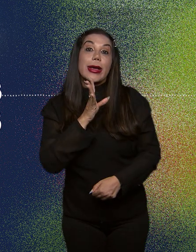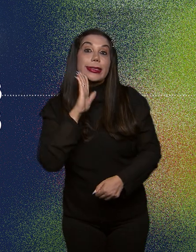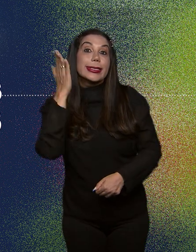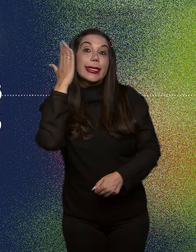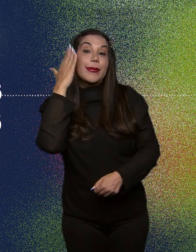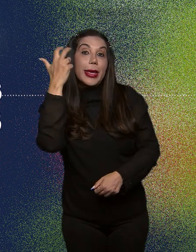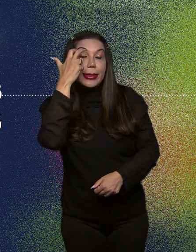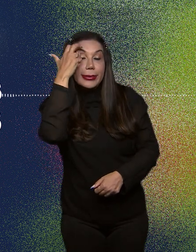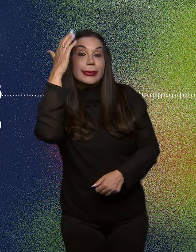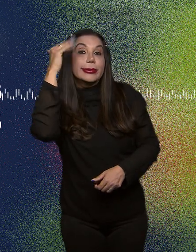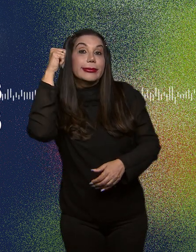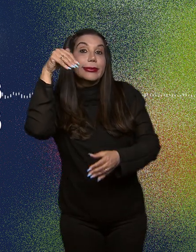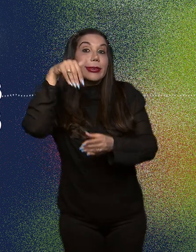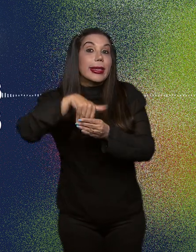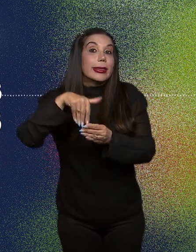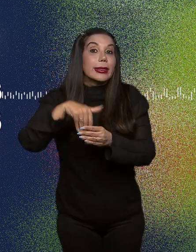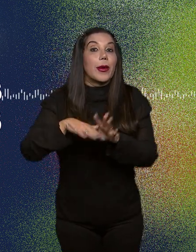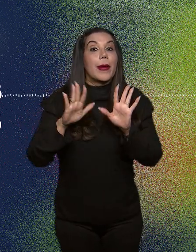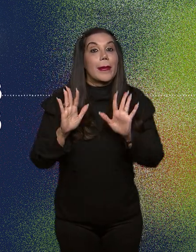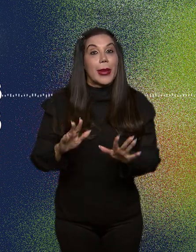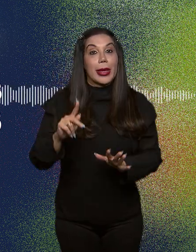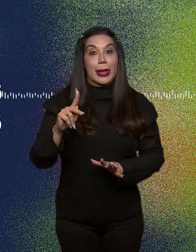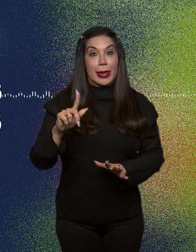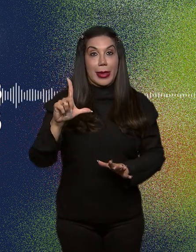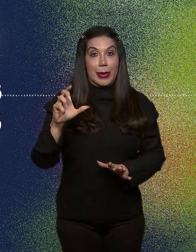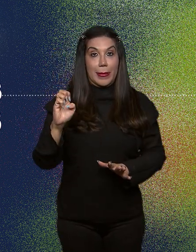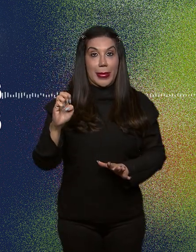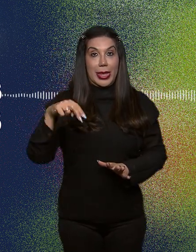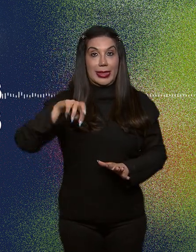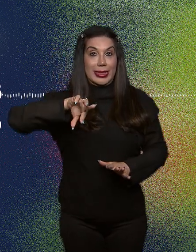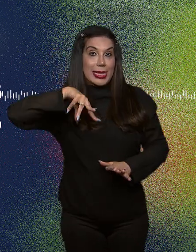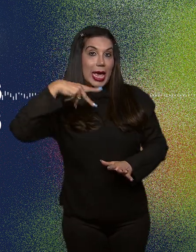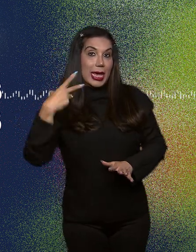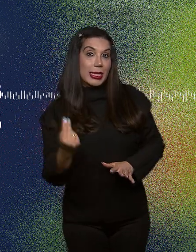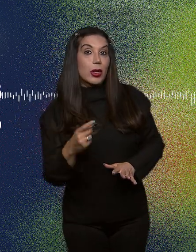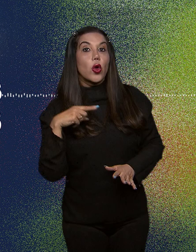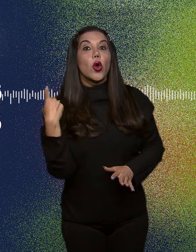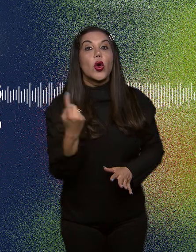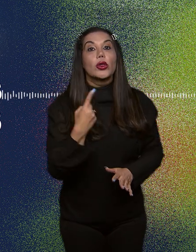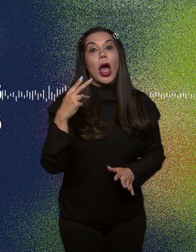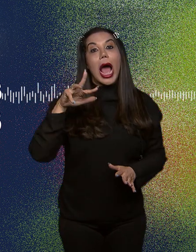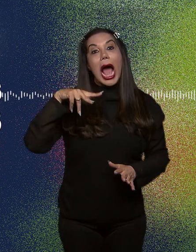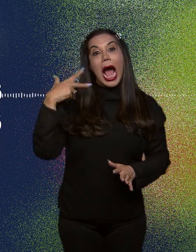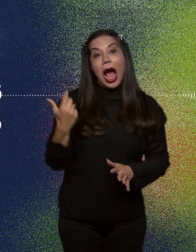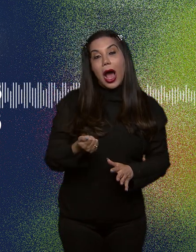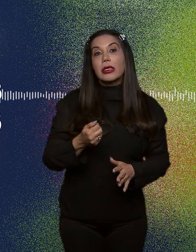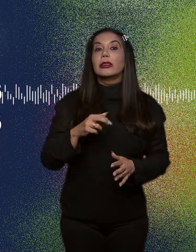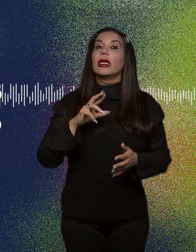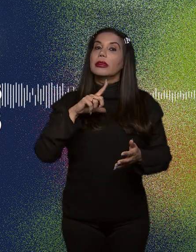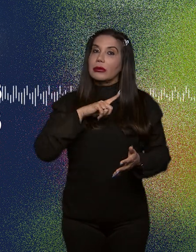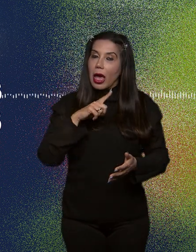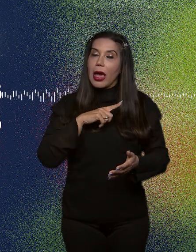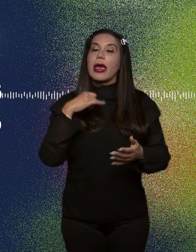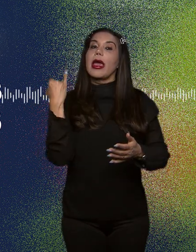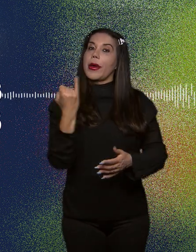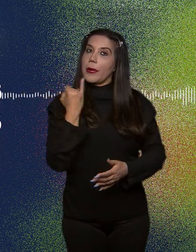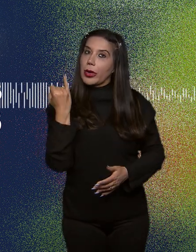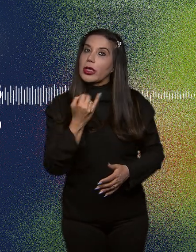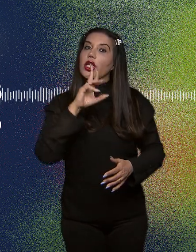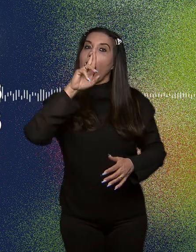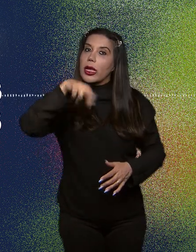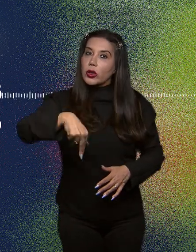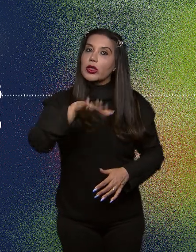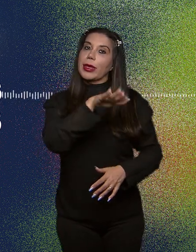eleições. Aqui no Pedrinho, a gente acha que tem muitas razões para as crianças entenderem